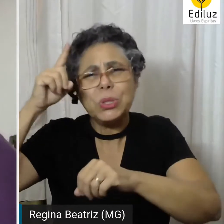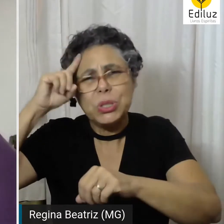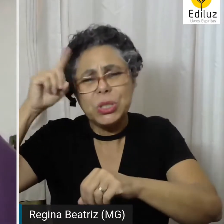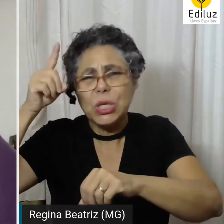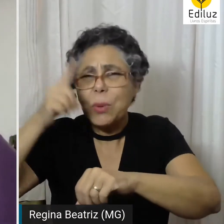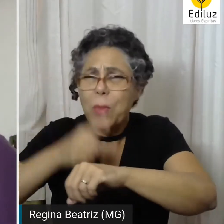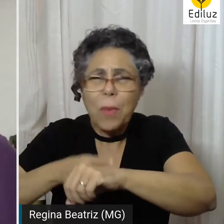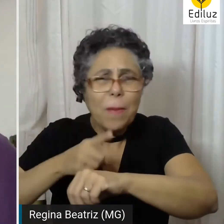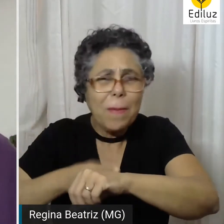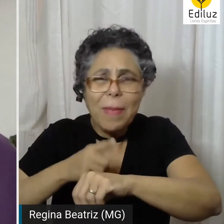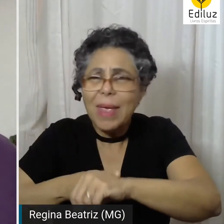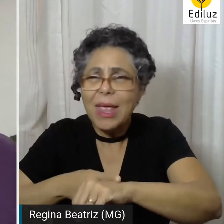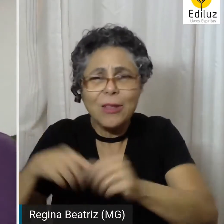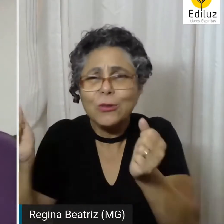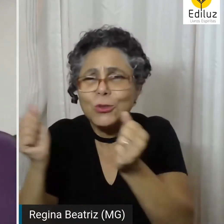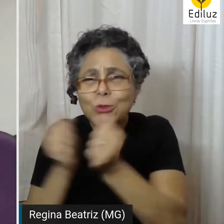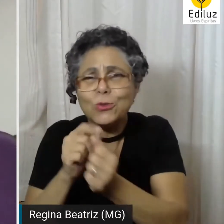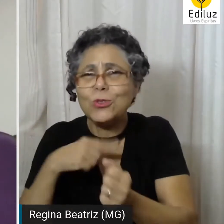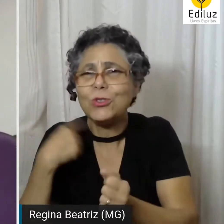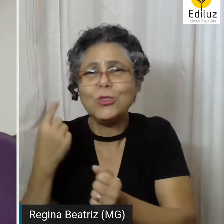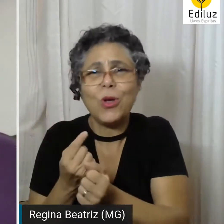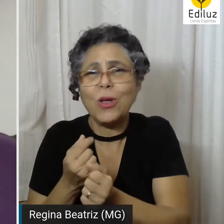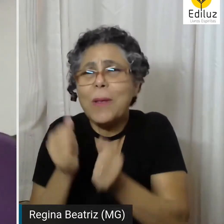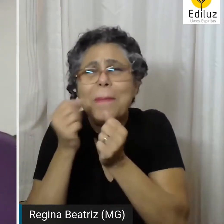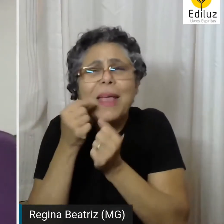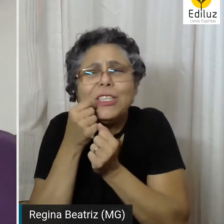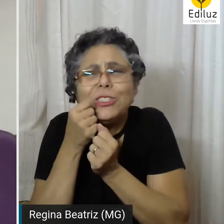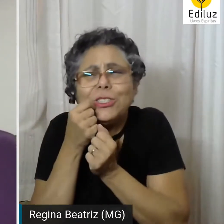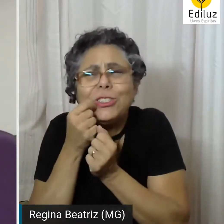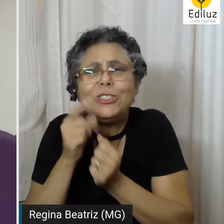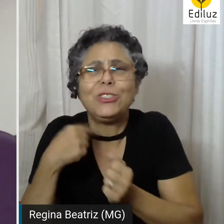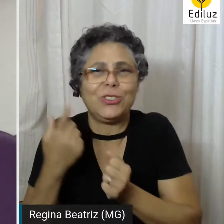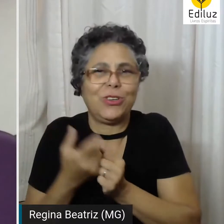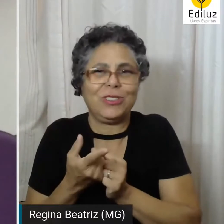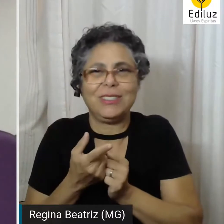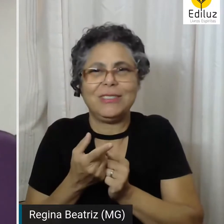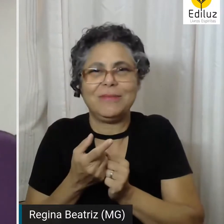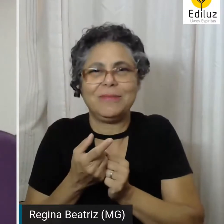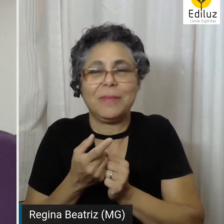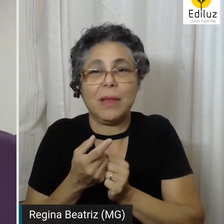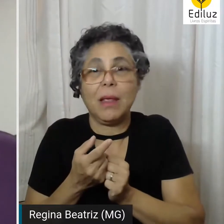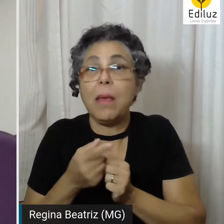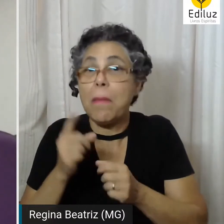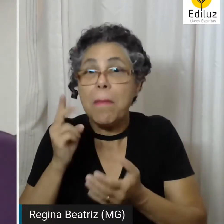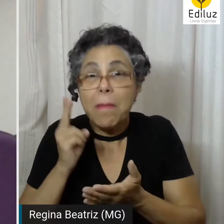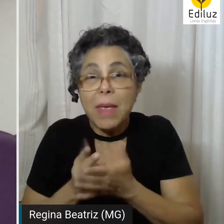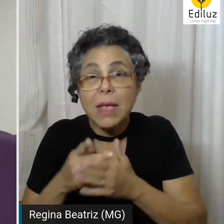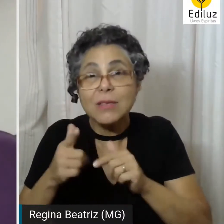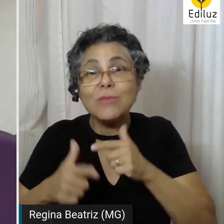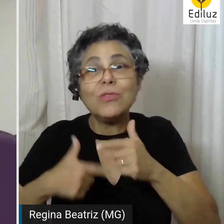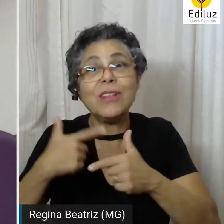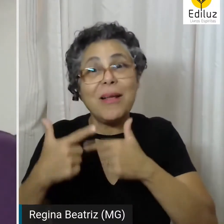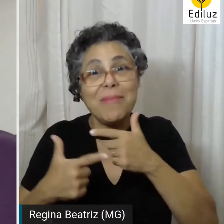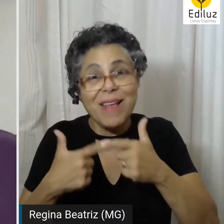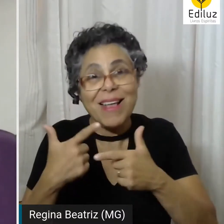nosso lado, diante de cada um de nós. Até mesmo no trabalhador,